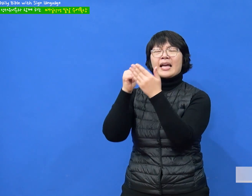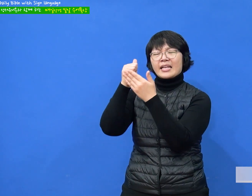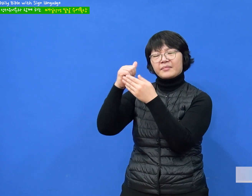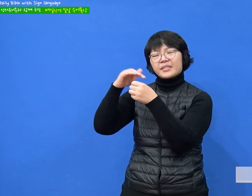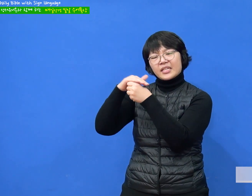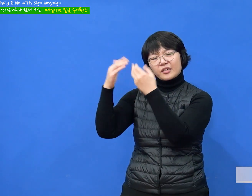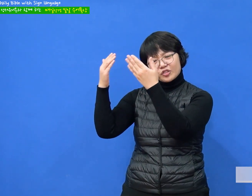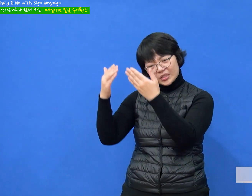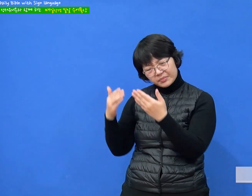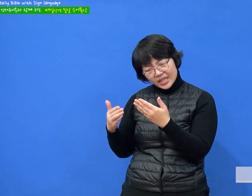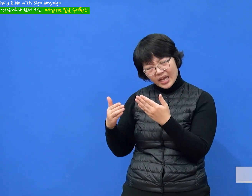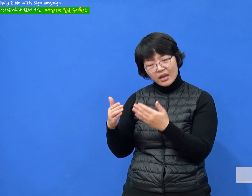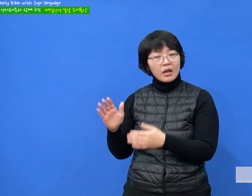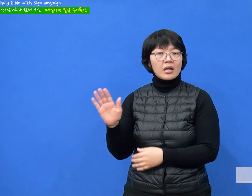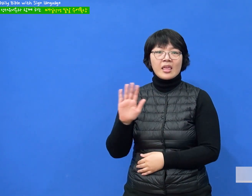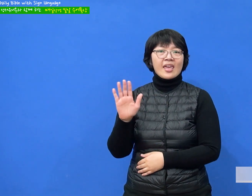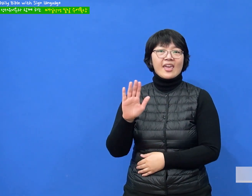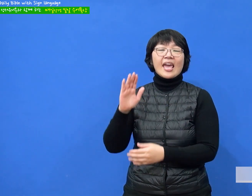않고 하나님은